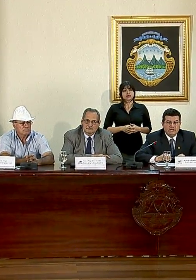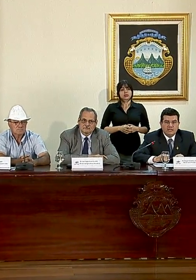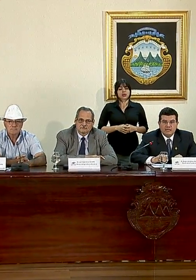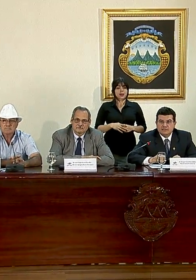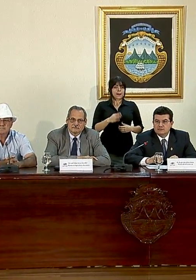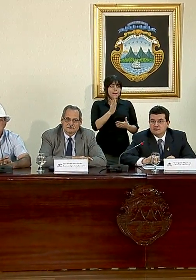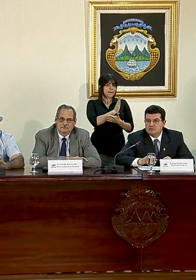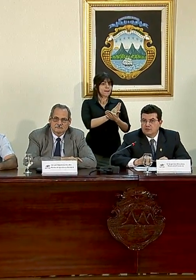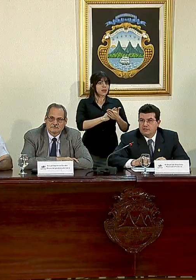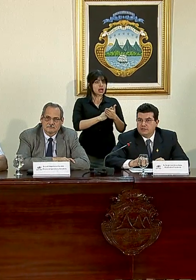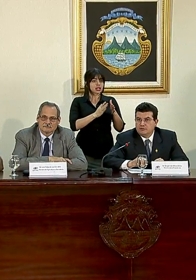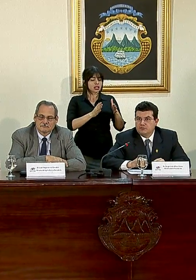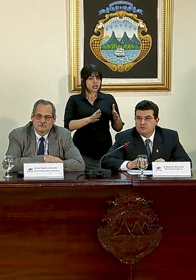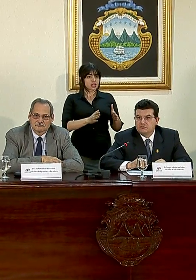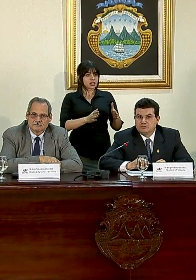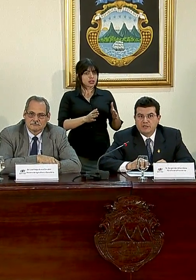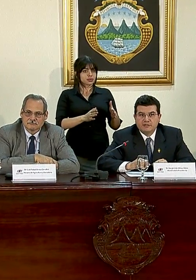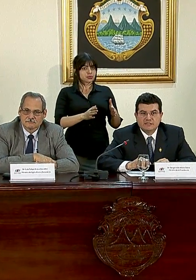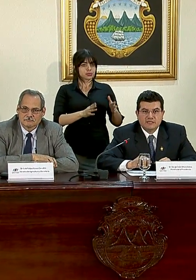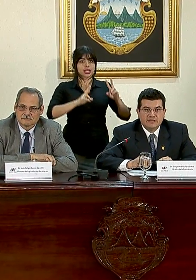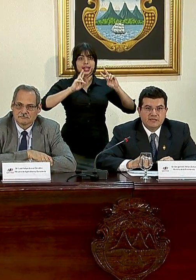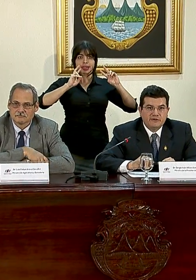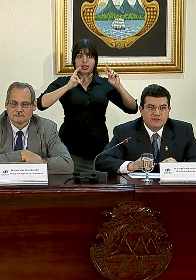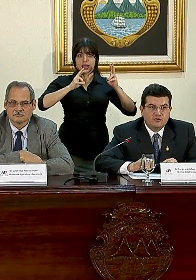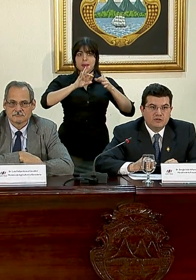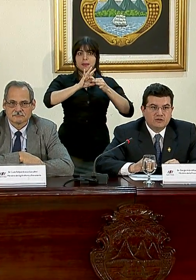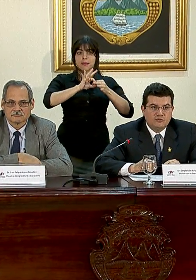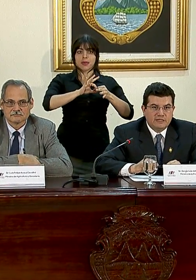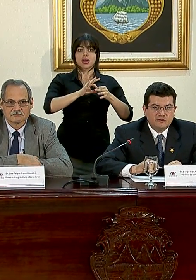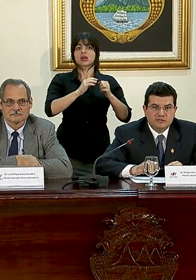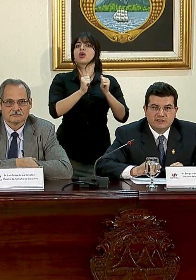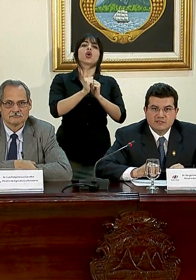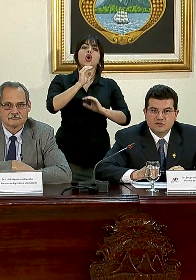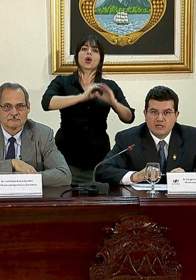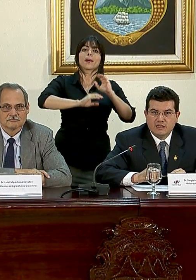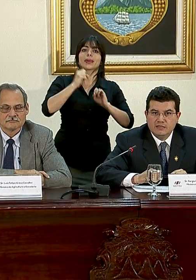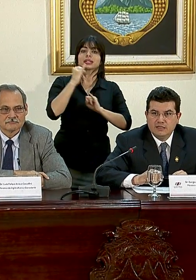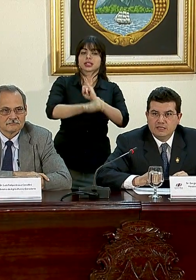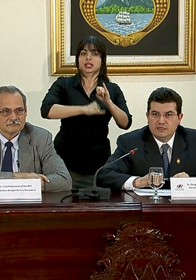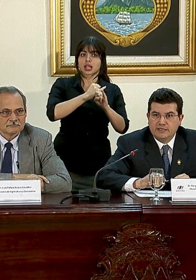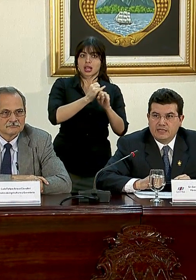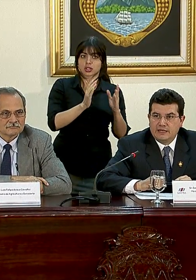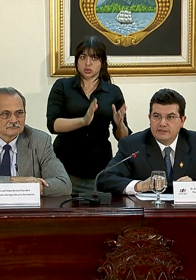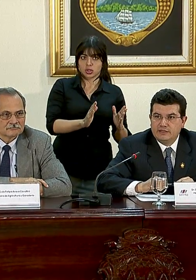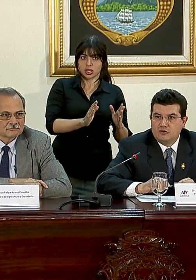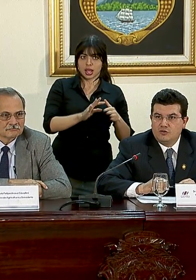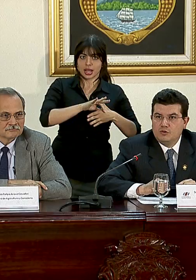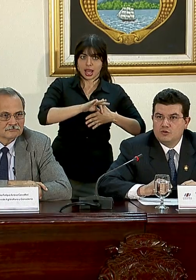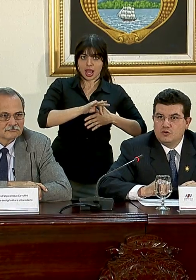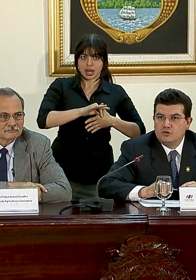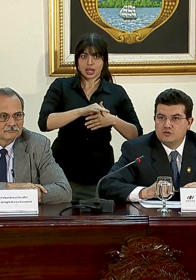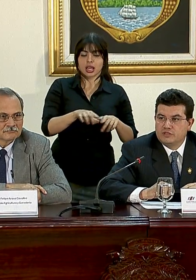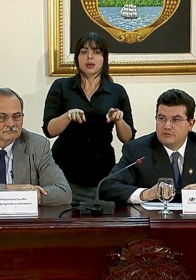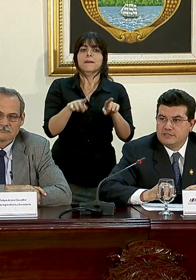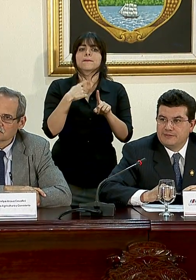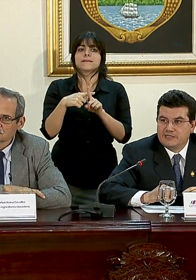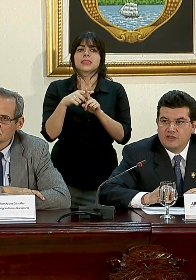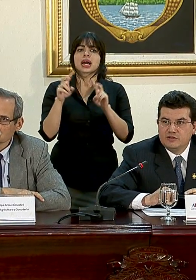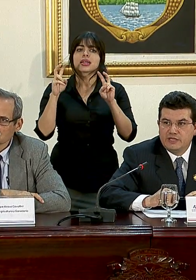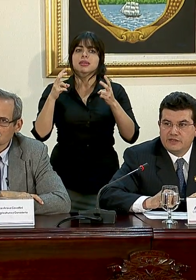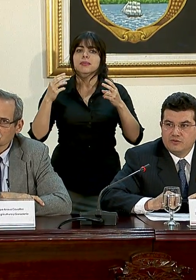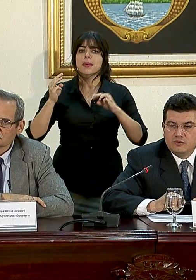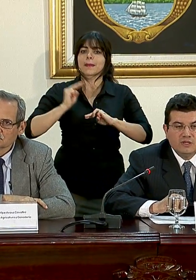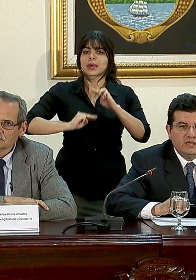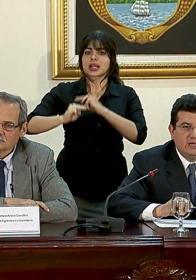tanto de los temas que tienen que ver con el comercio internacional de carne como con los temas de